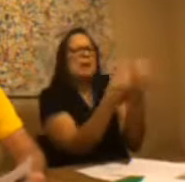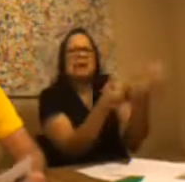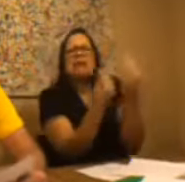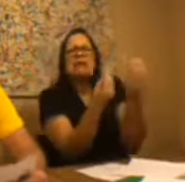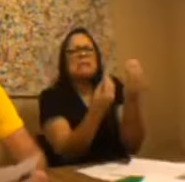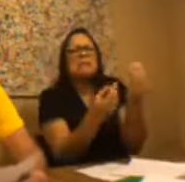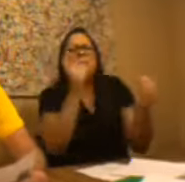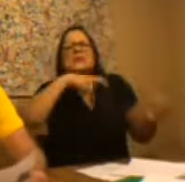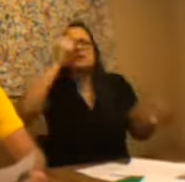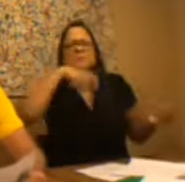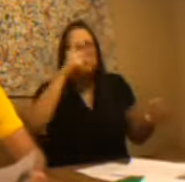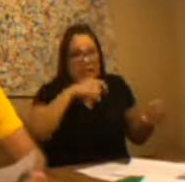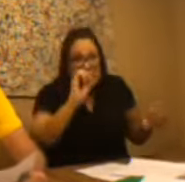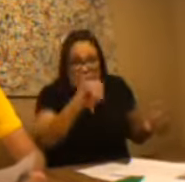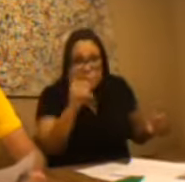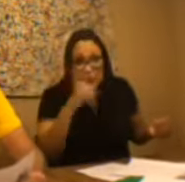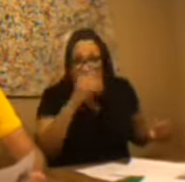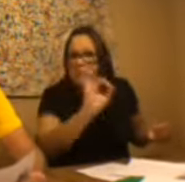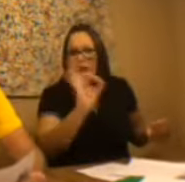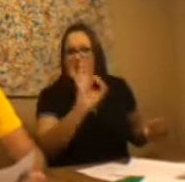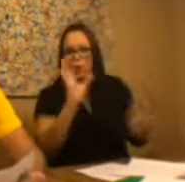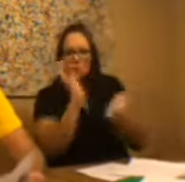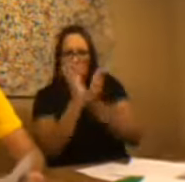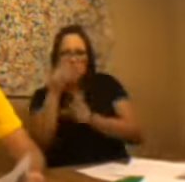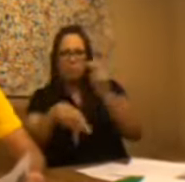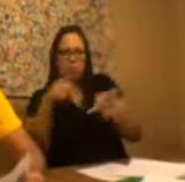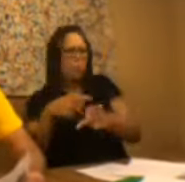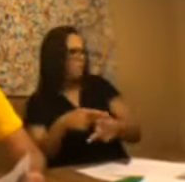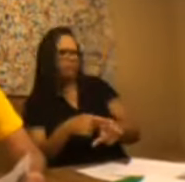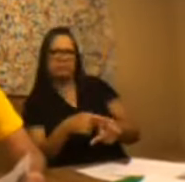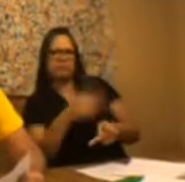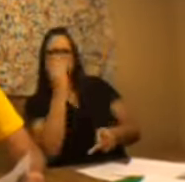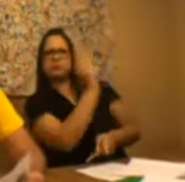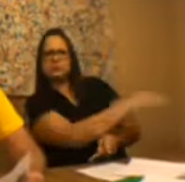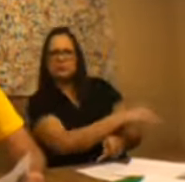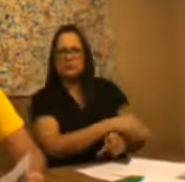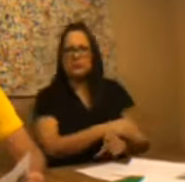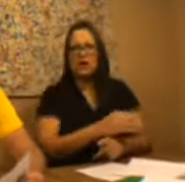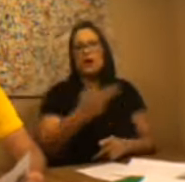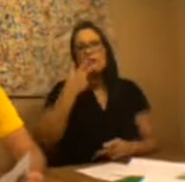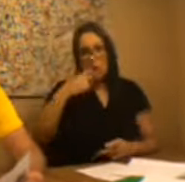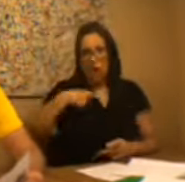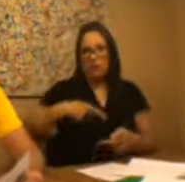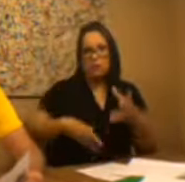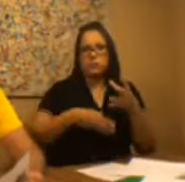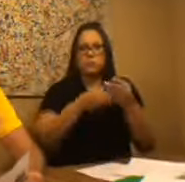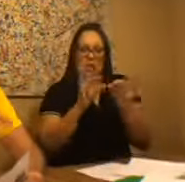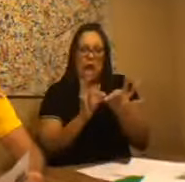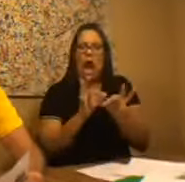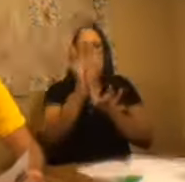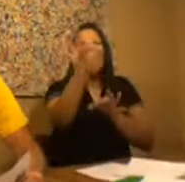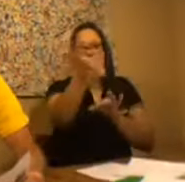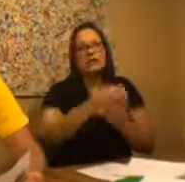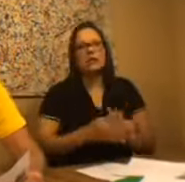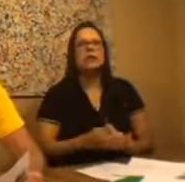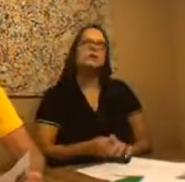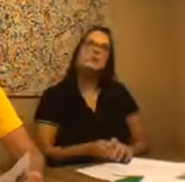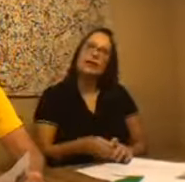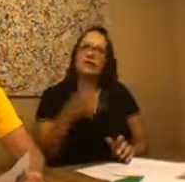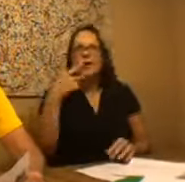população eu vou implementar o ensino à distância acabando aqui com quatro professores